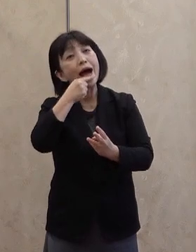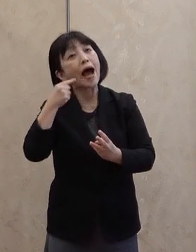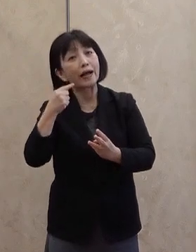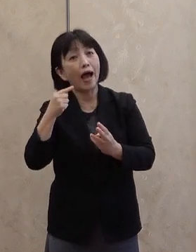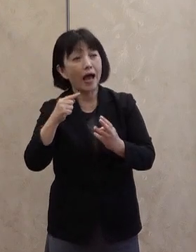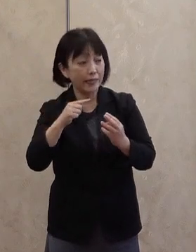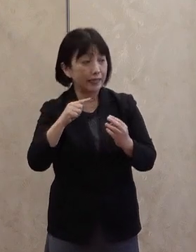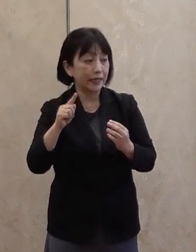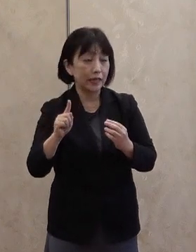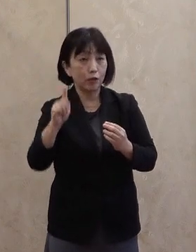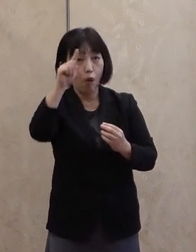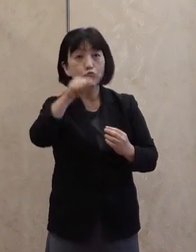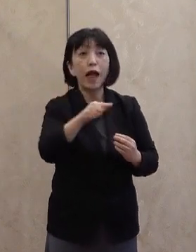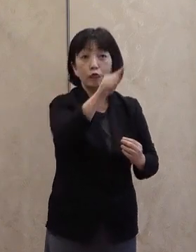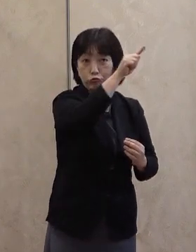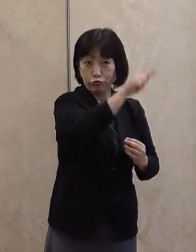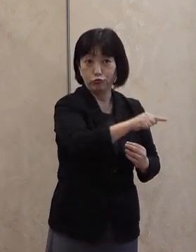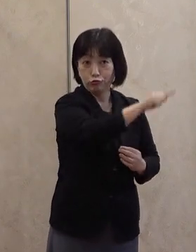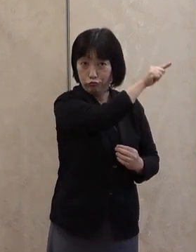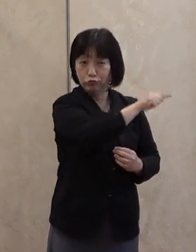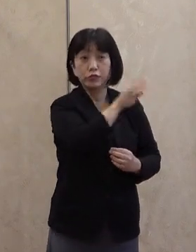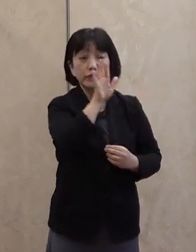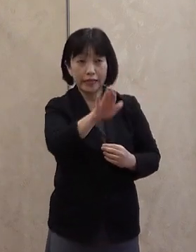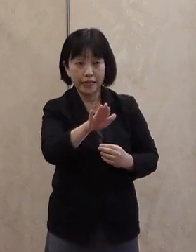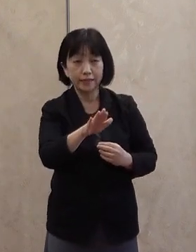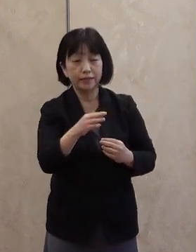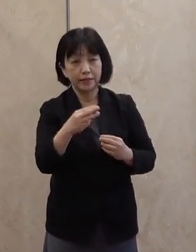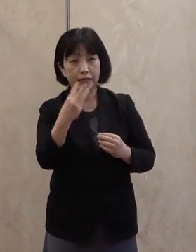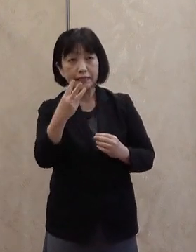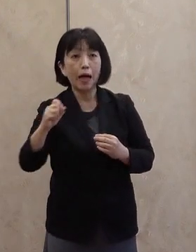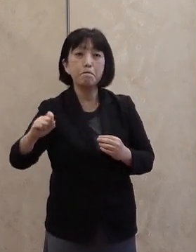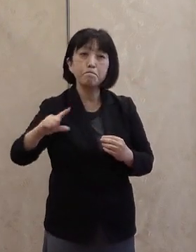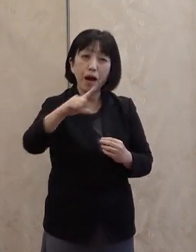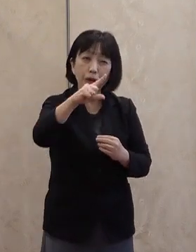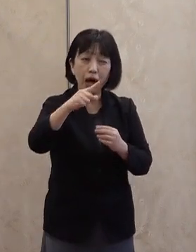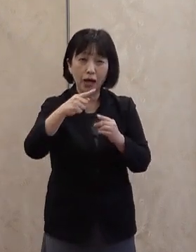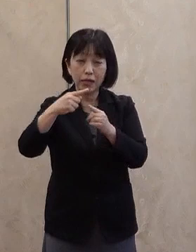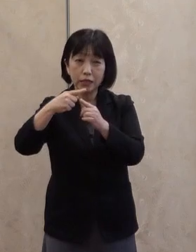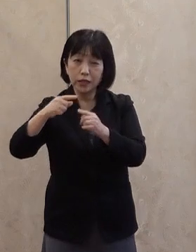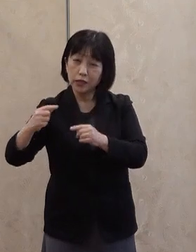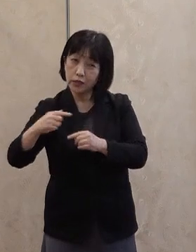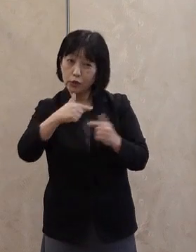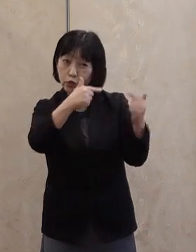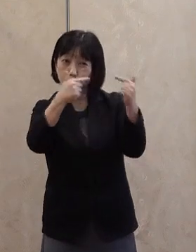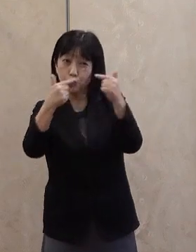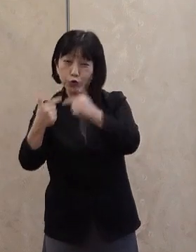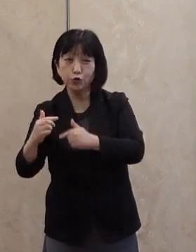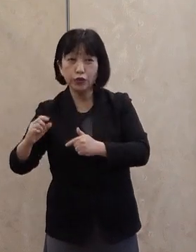重症者の数ですけれども、第3波の時は少しずつ少しずつ上がってい